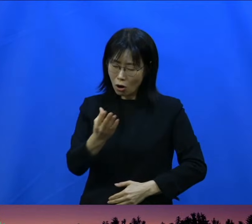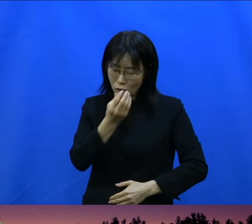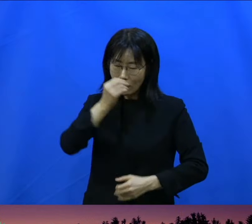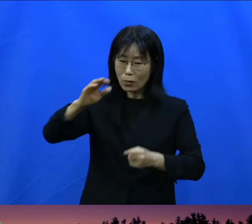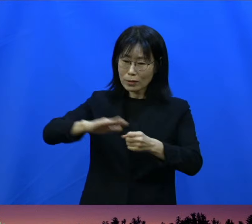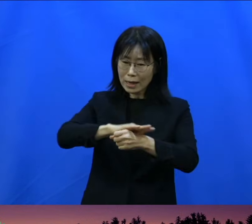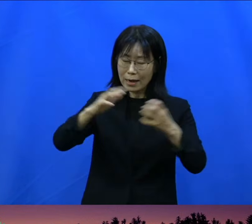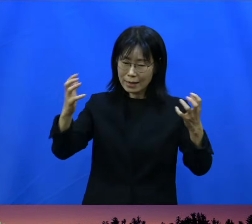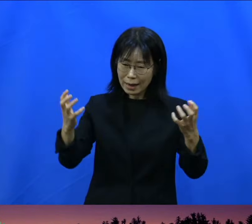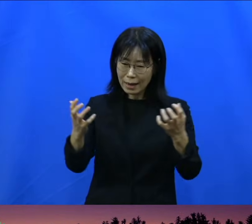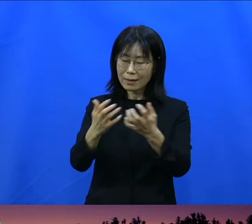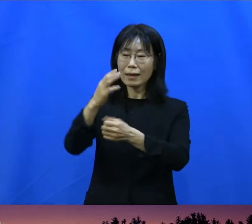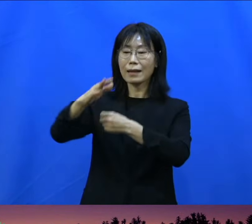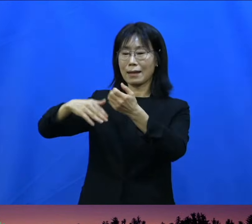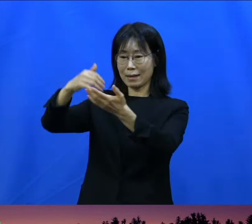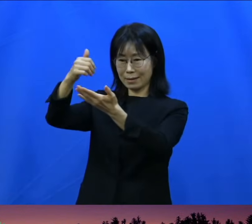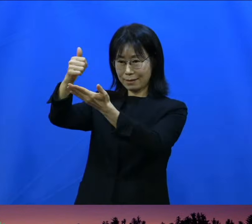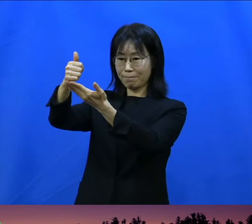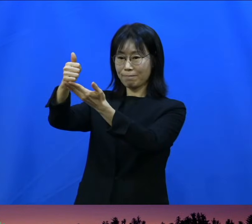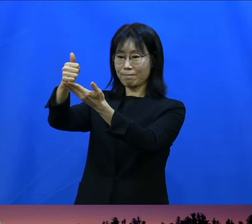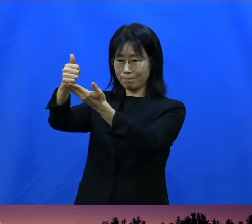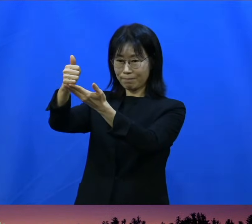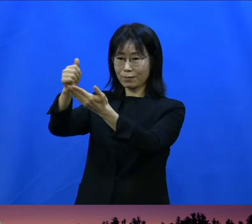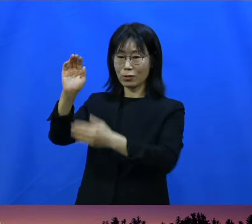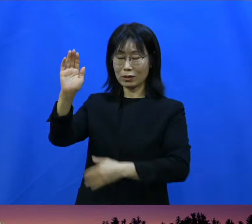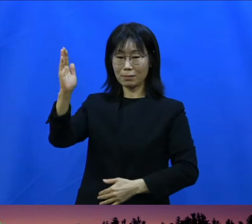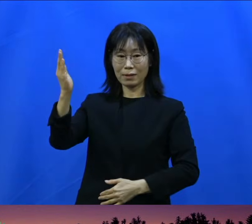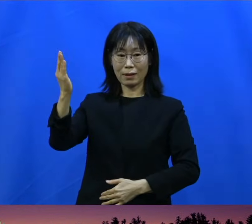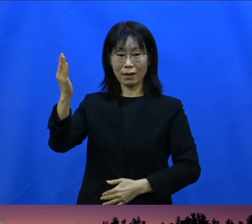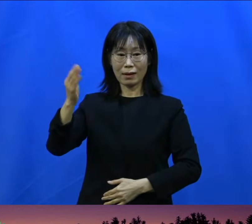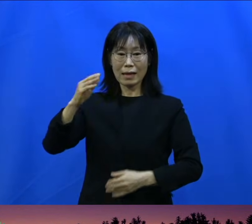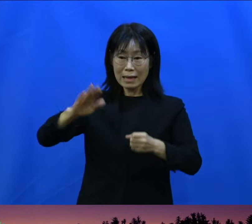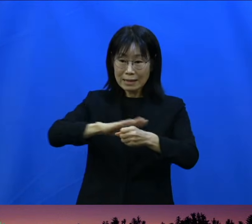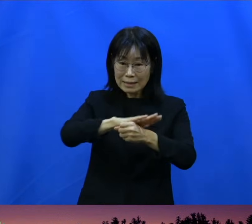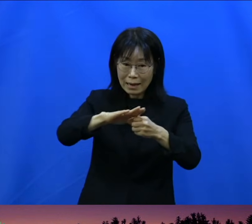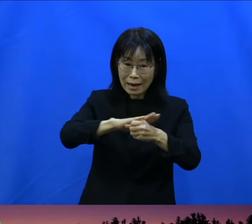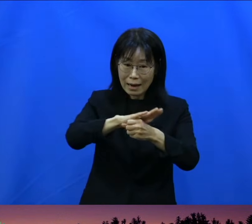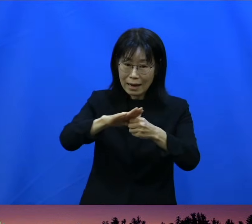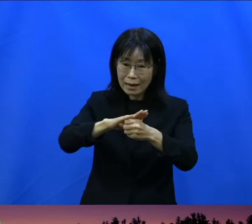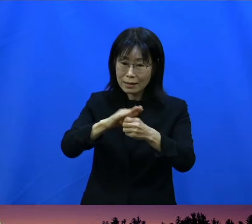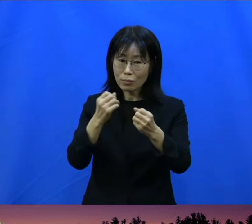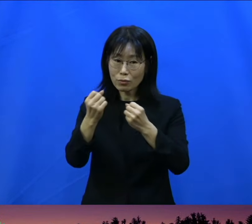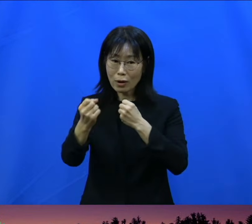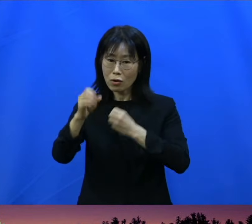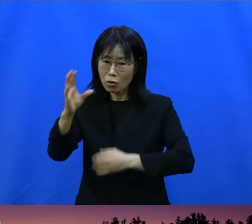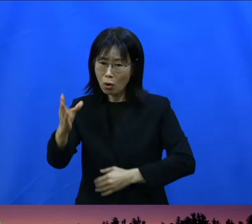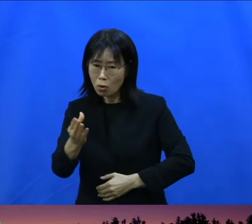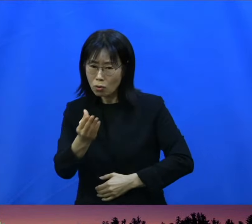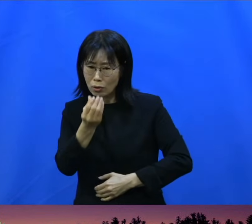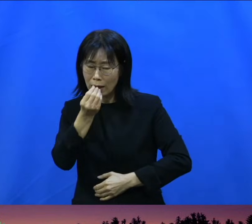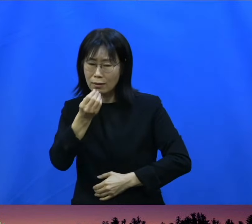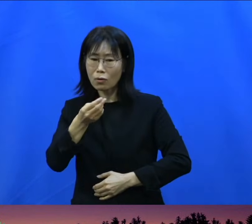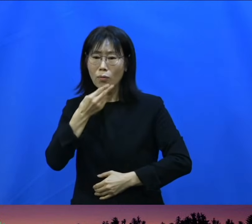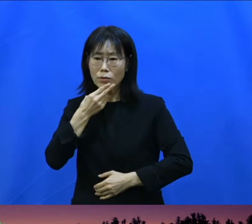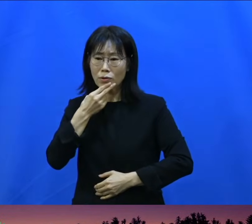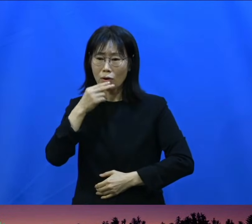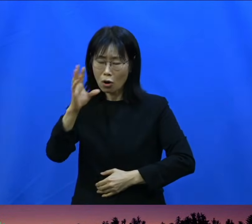이 거룩함이 빠지면 안 돼요. 이 거룩함을 빼버리니까 굉장히 우리의 삶에 오해가